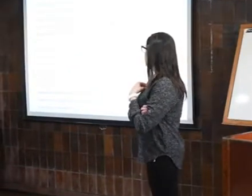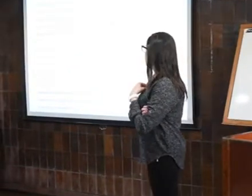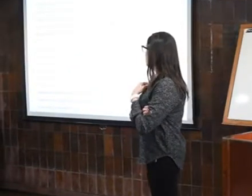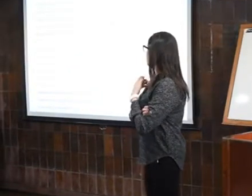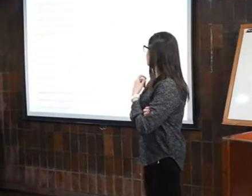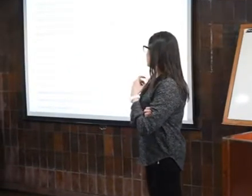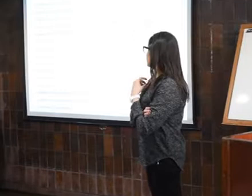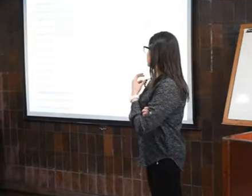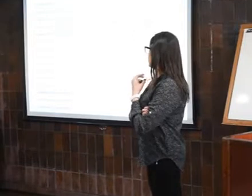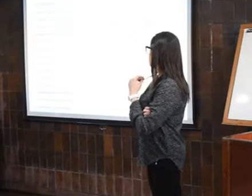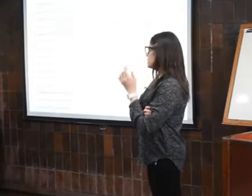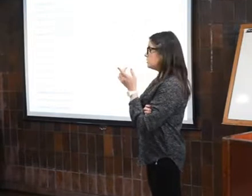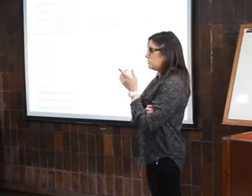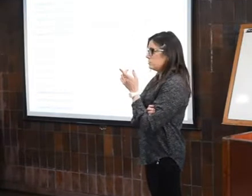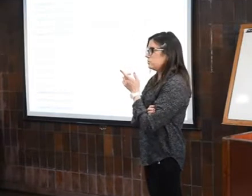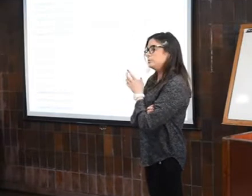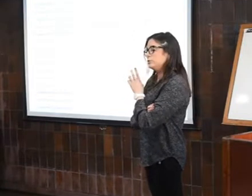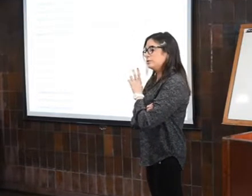la